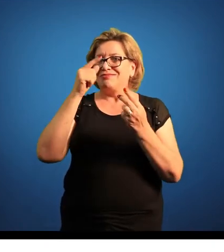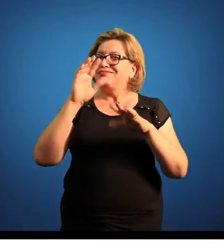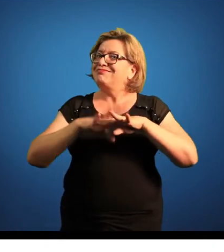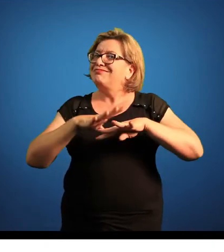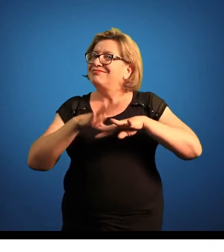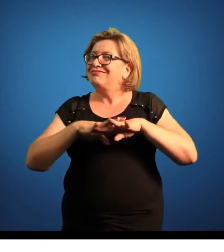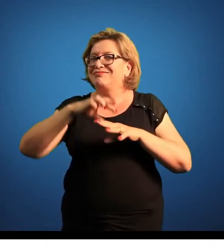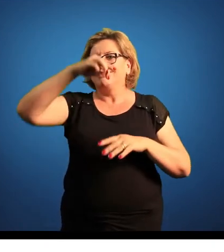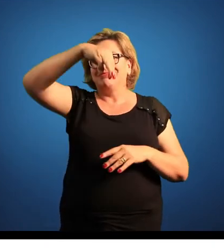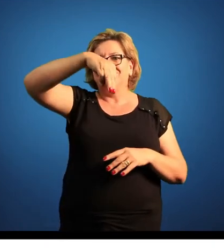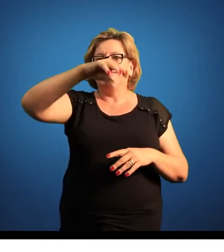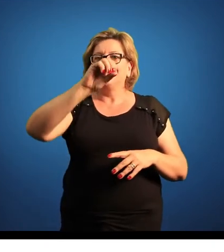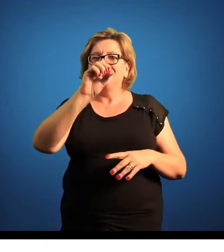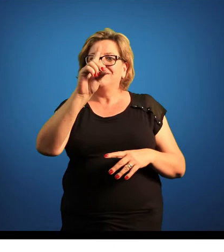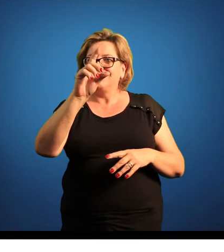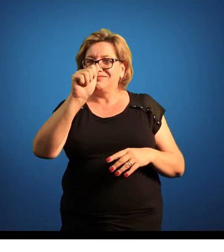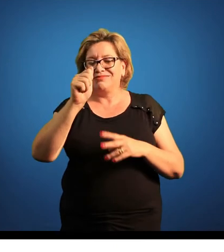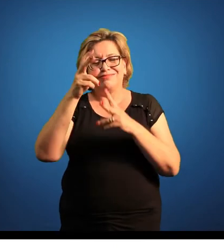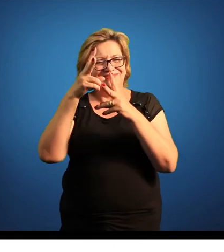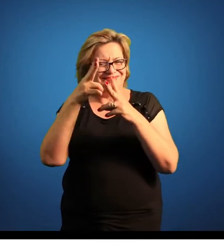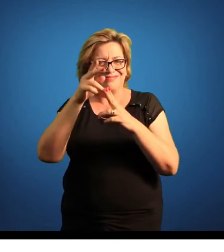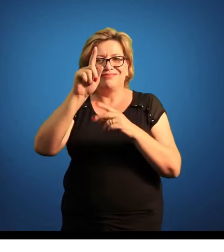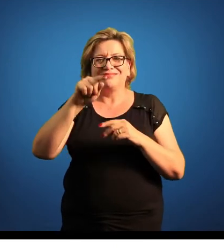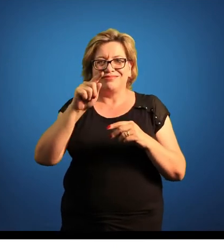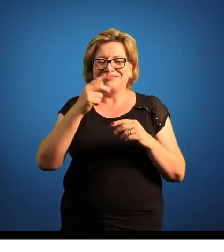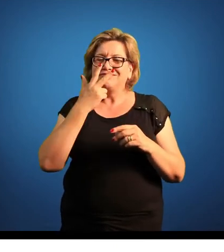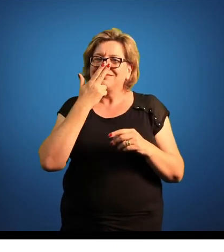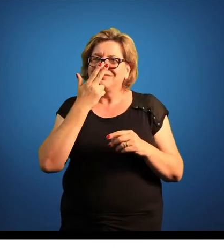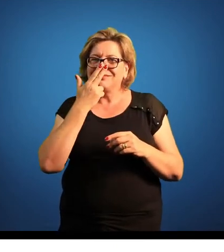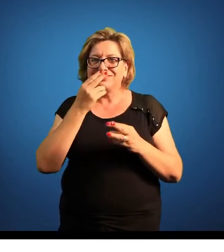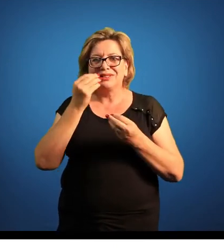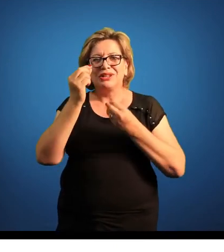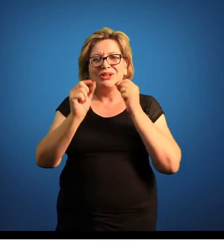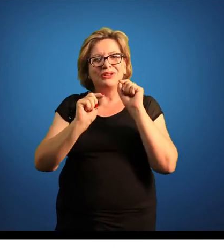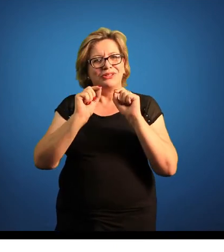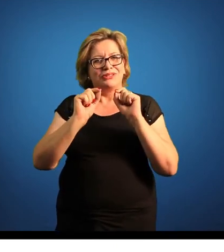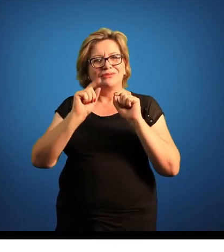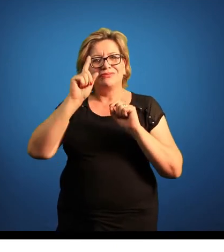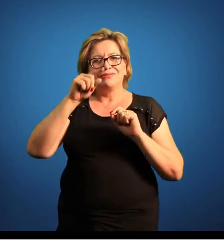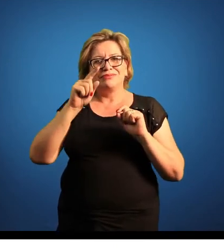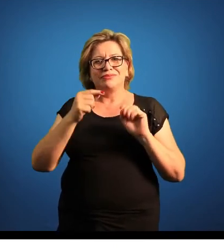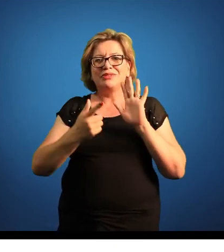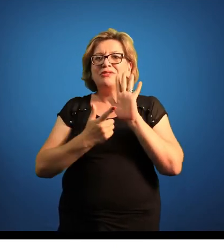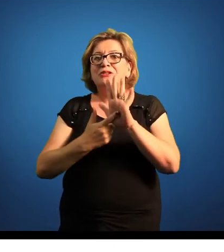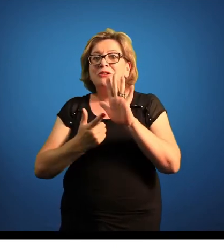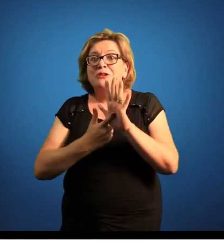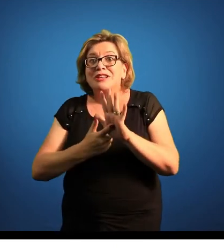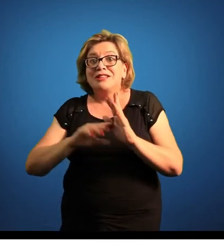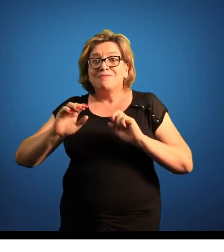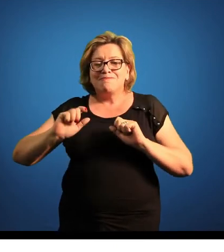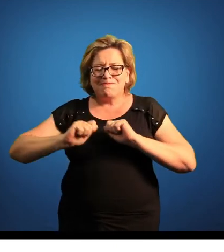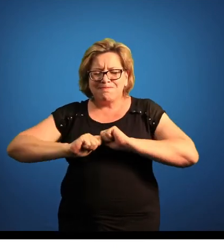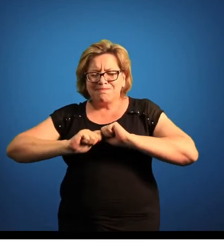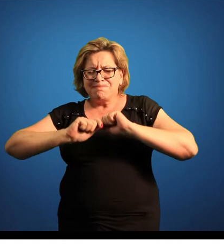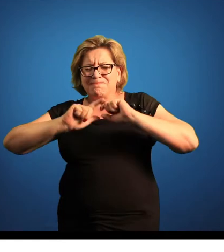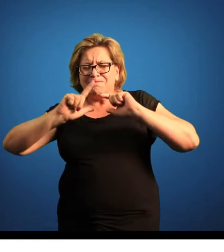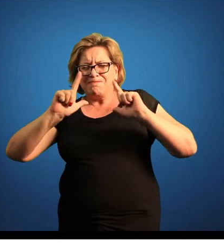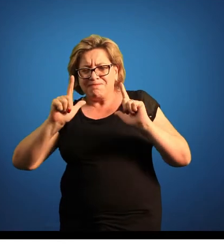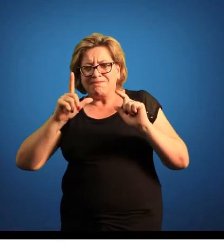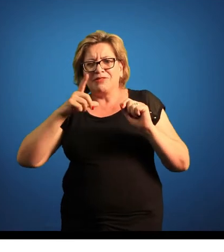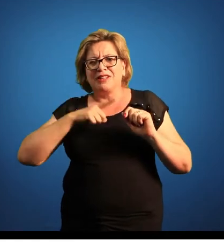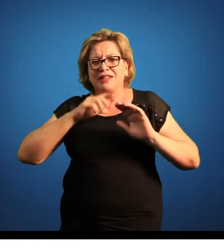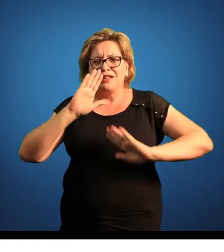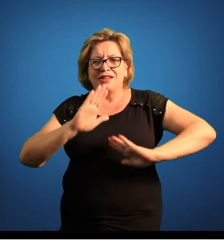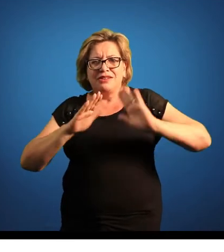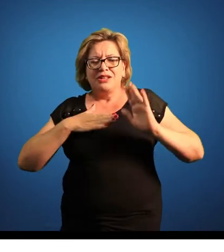aqui é exatamente no mesmo sentido. É o mesmo sentido. O que é moda? Moda é um negócio que aparece muito. Independente de você